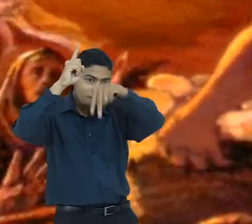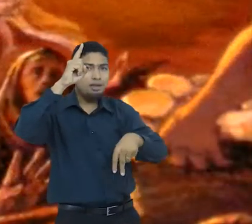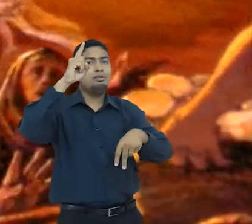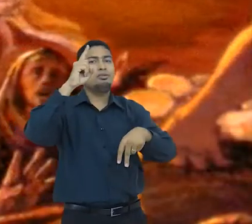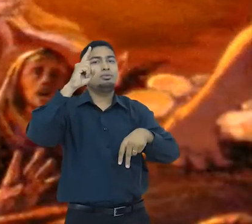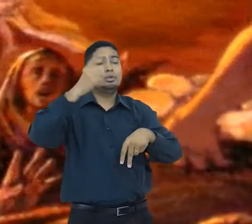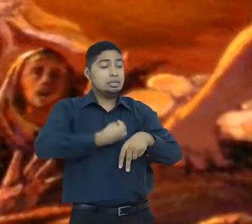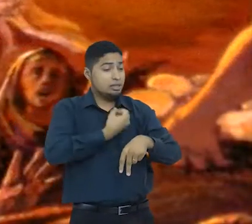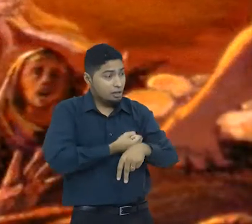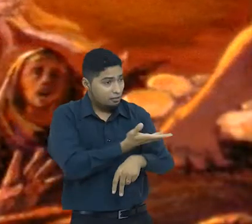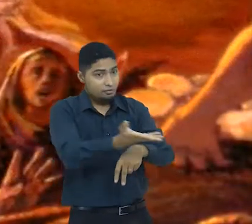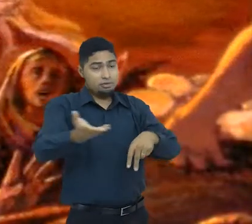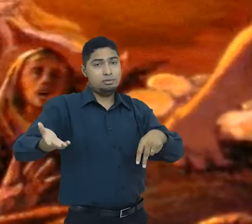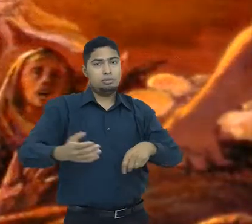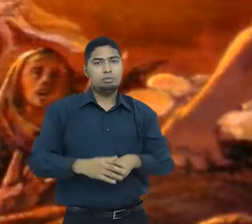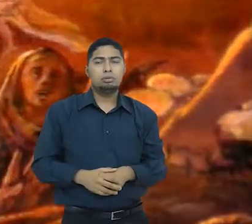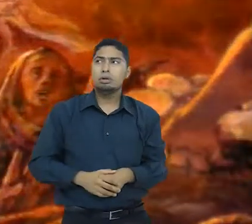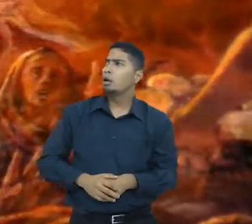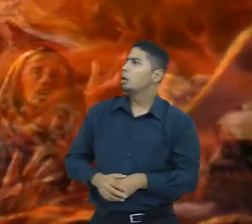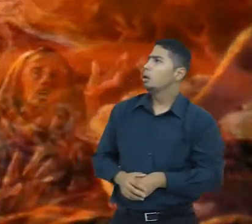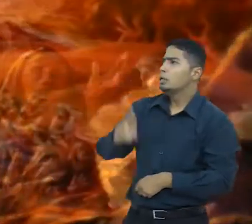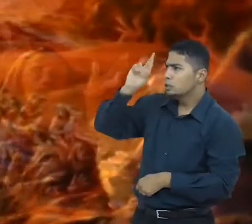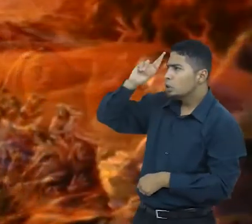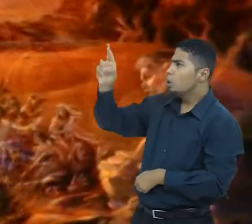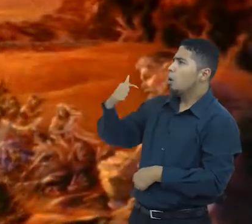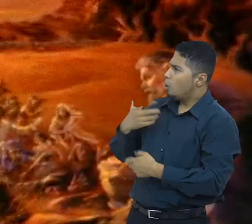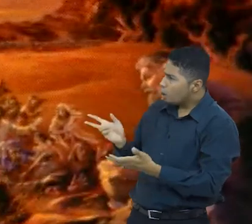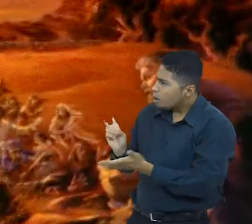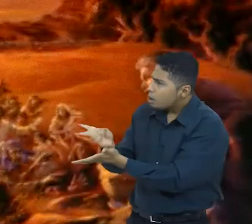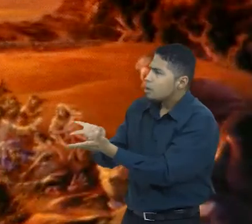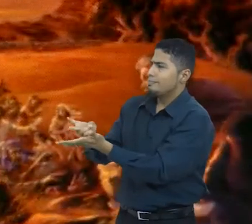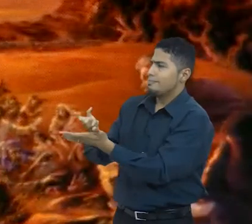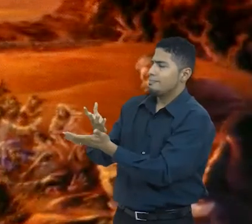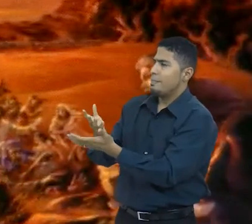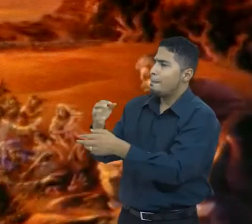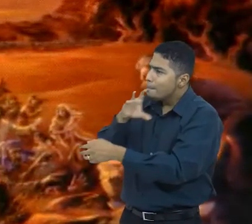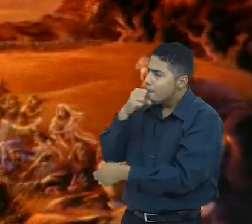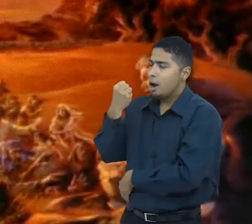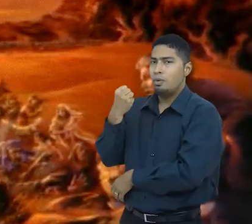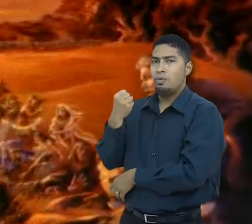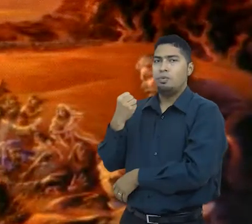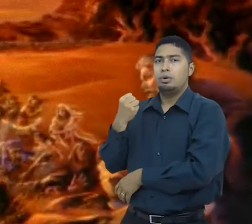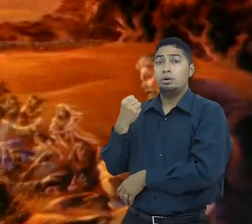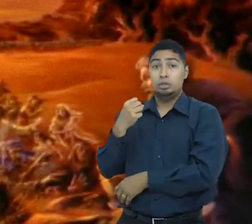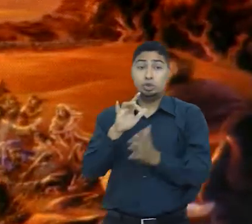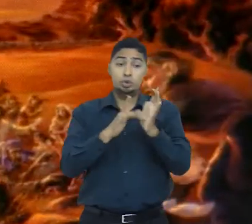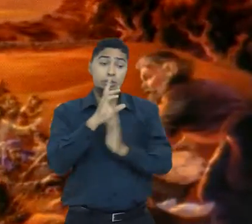pediram: "Senhor, dá-nos sempre deste pão." Jesus respondeu: "Eu sou o pão da vida. Quem vem a